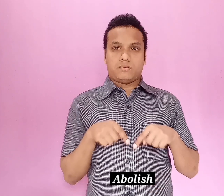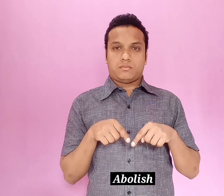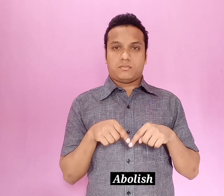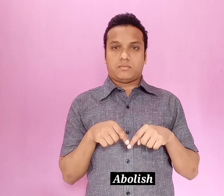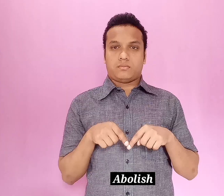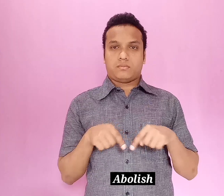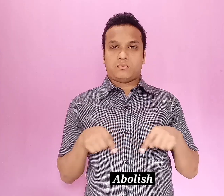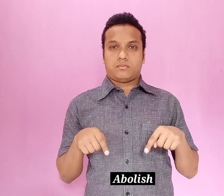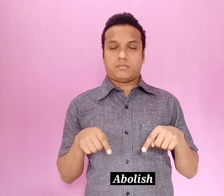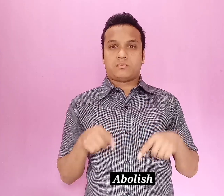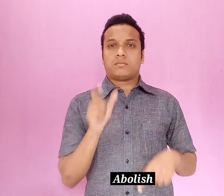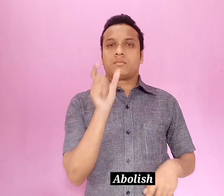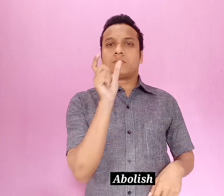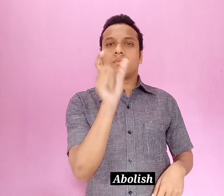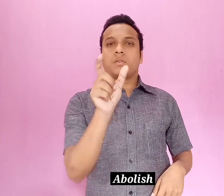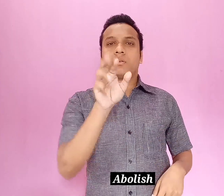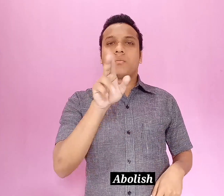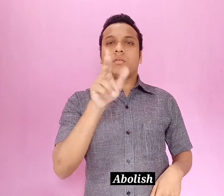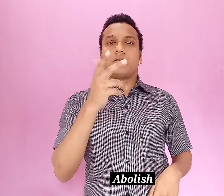अच्छा आगे चले जाएंगे,